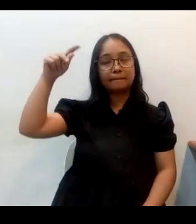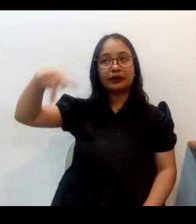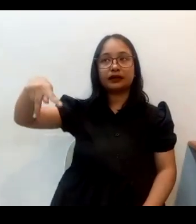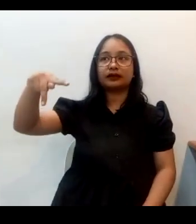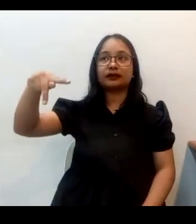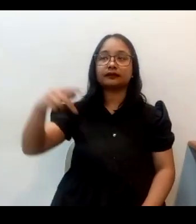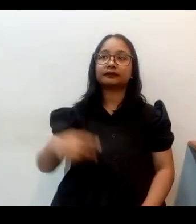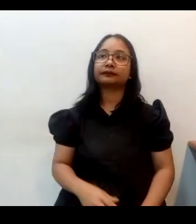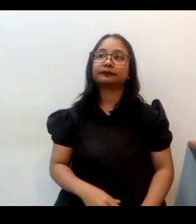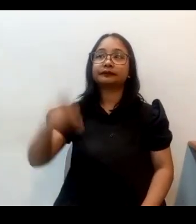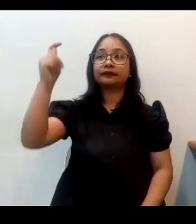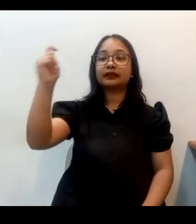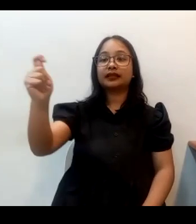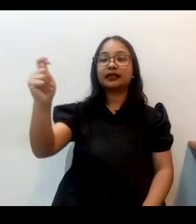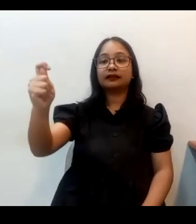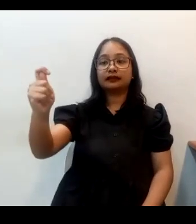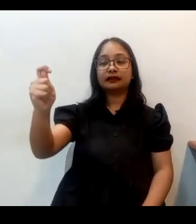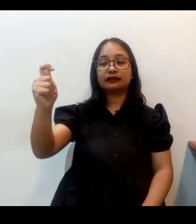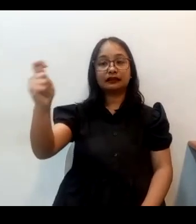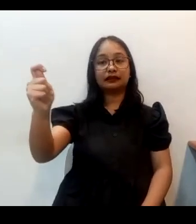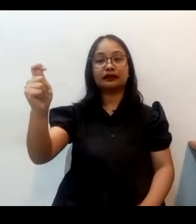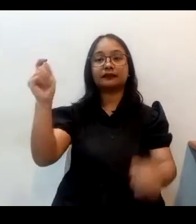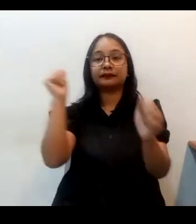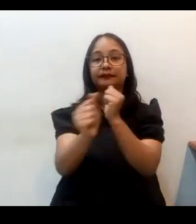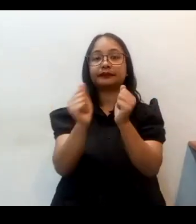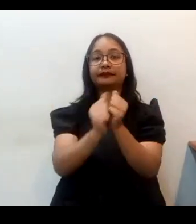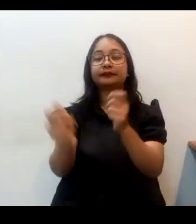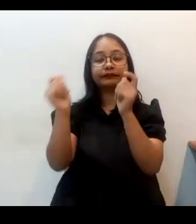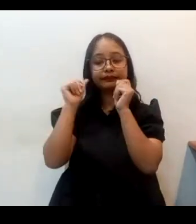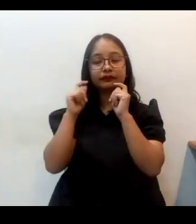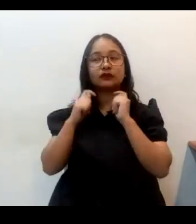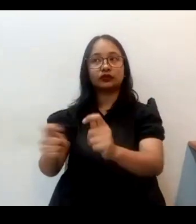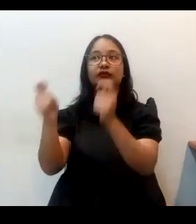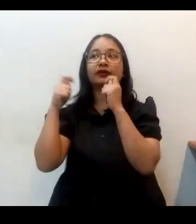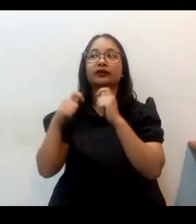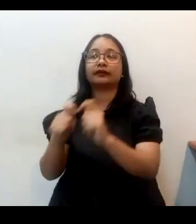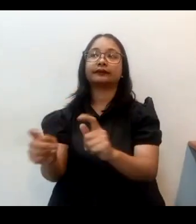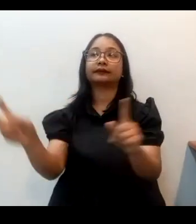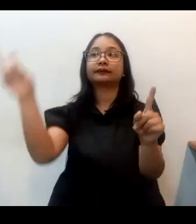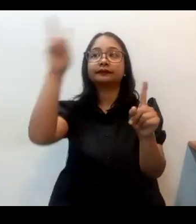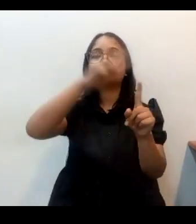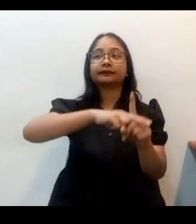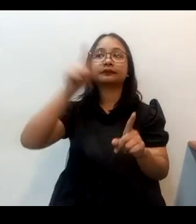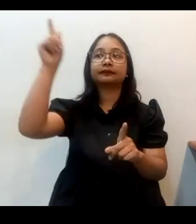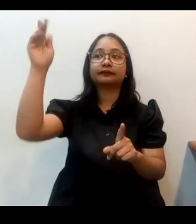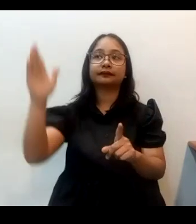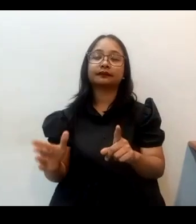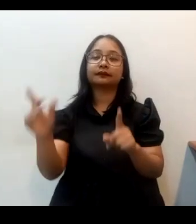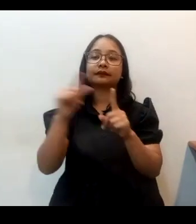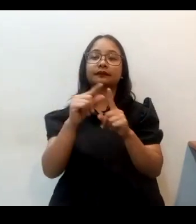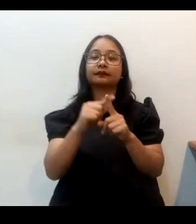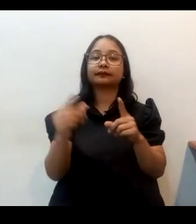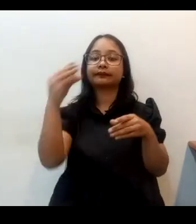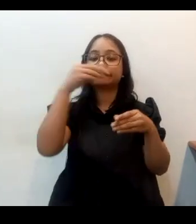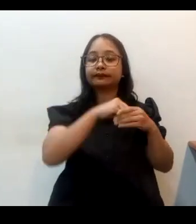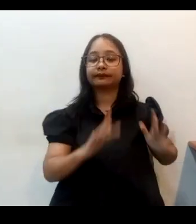letter T, ibig sabihin, sinubukan o try. He applied the verse in his life. Kanya po sinagawa yung talata sa